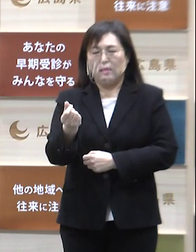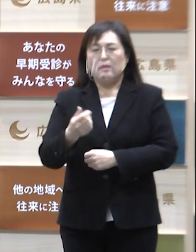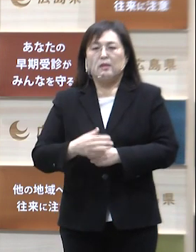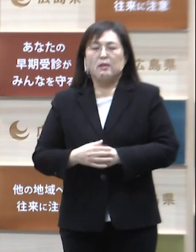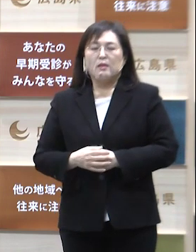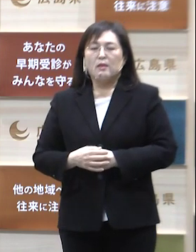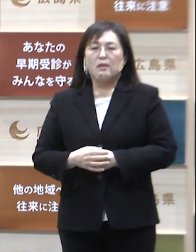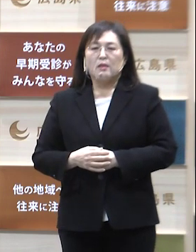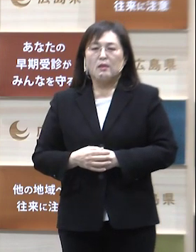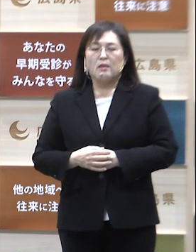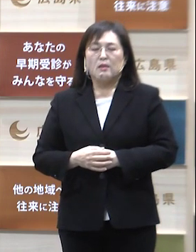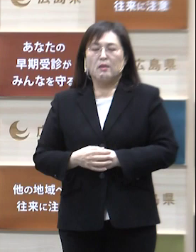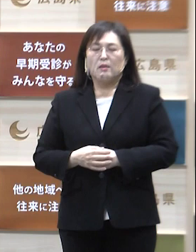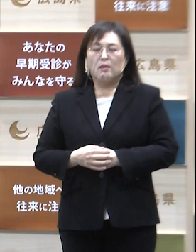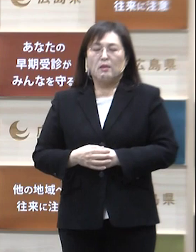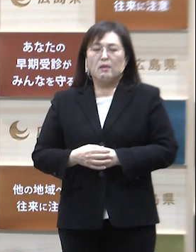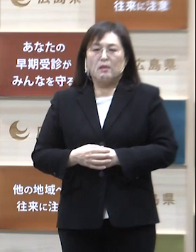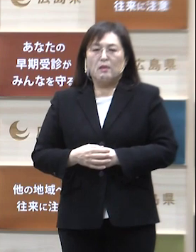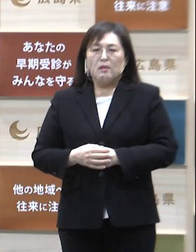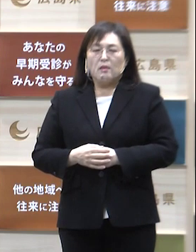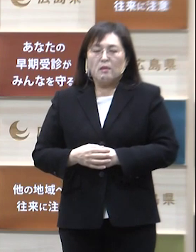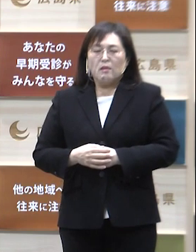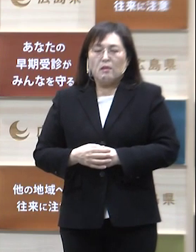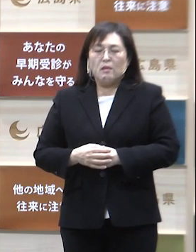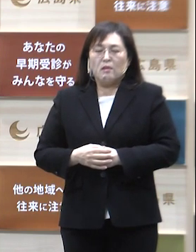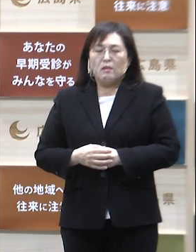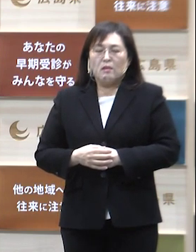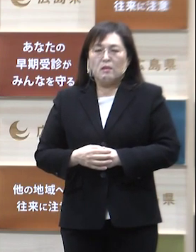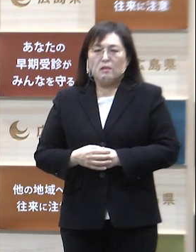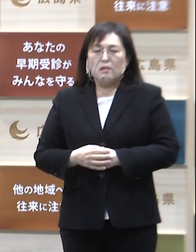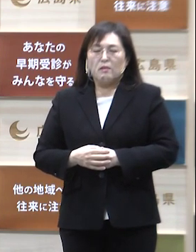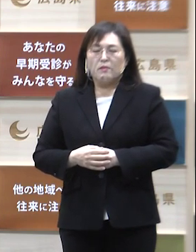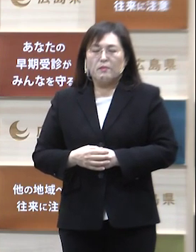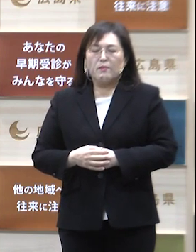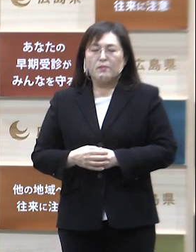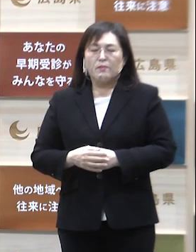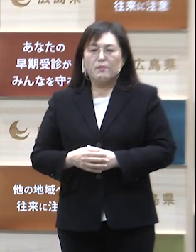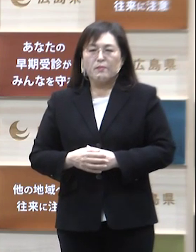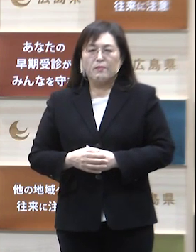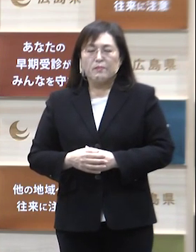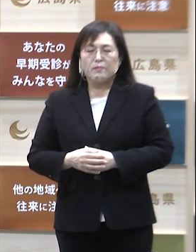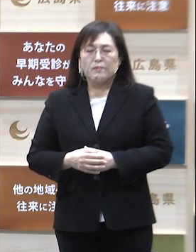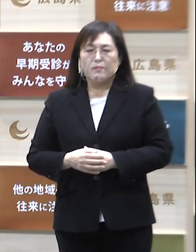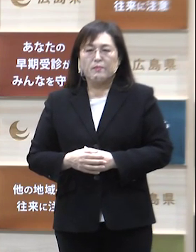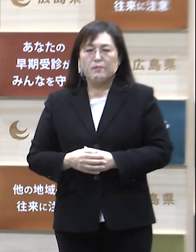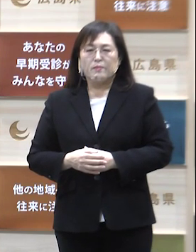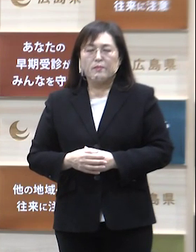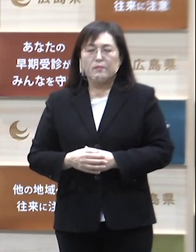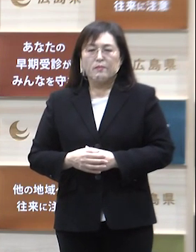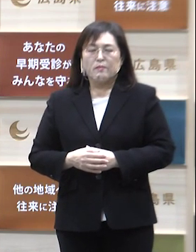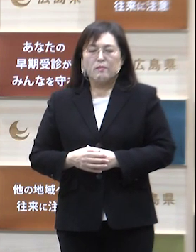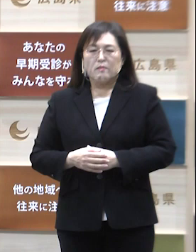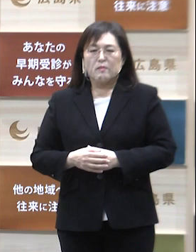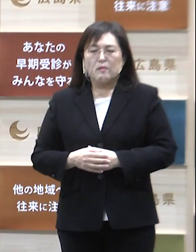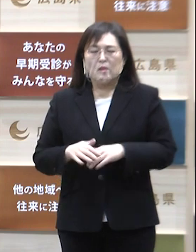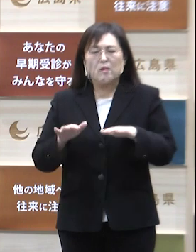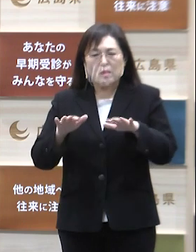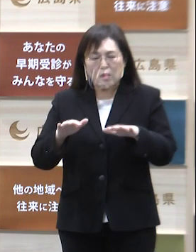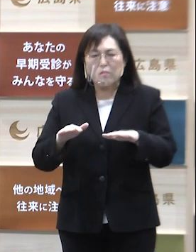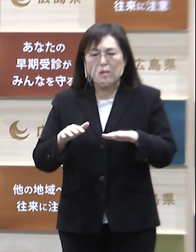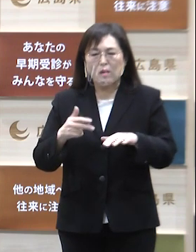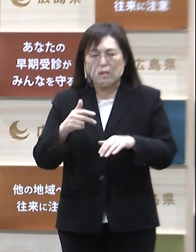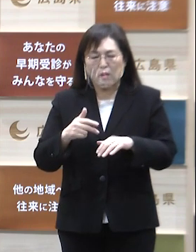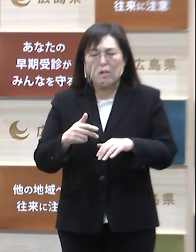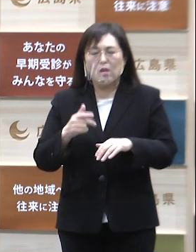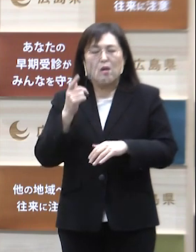そこはですね、これももちろん先ほど申し上げたように、もう市中感染がもうほとんど